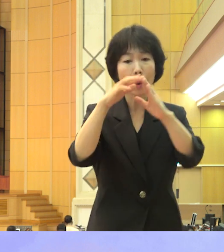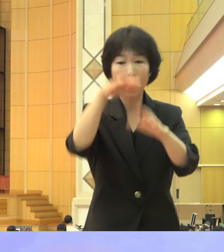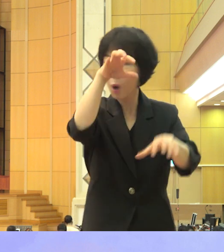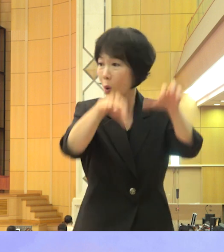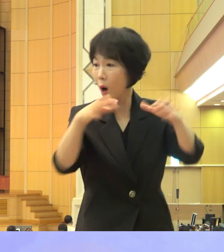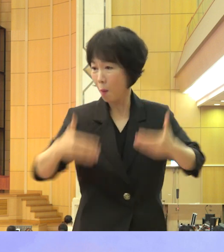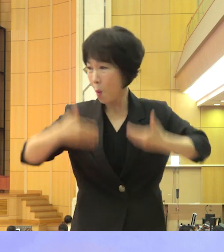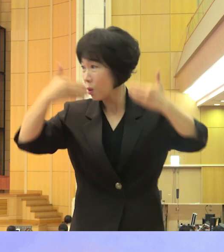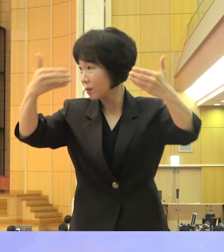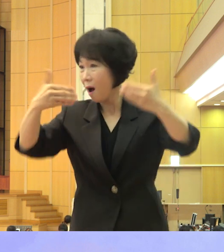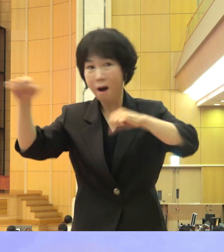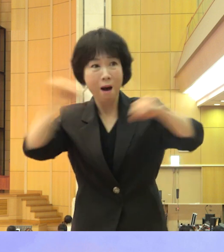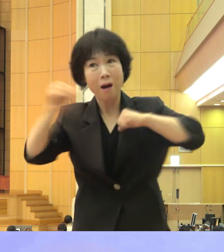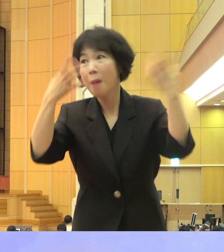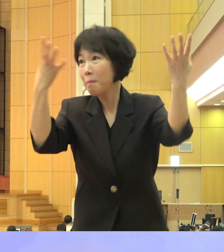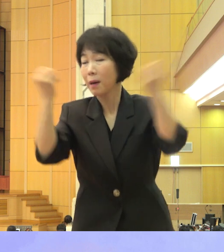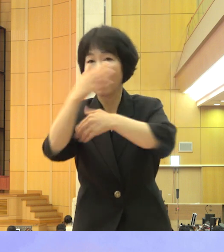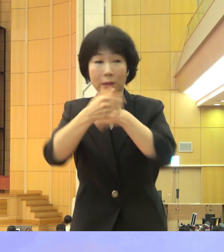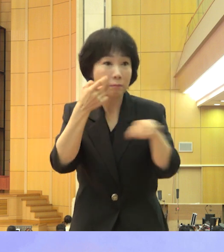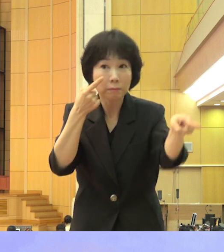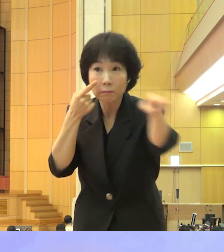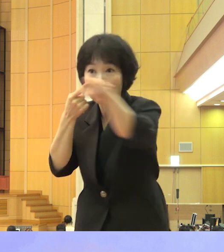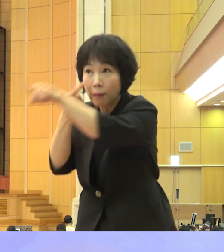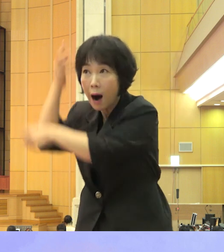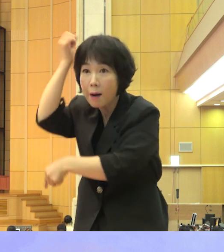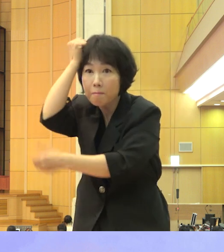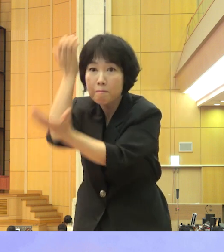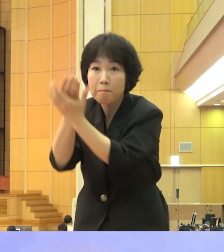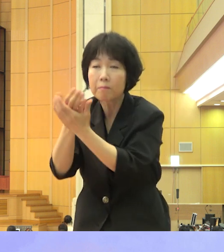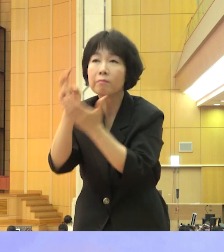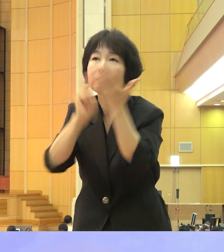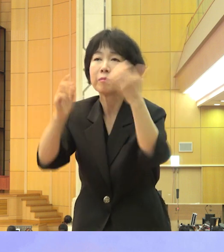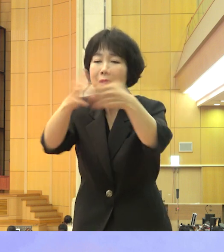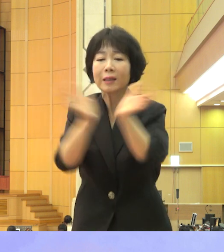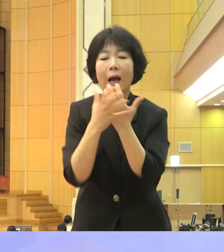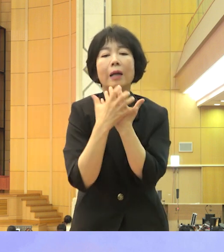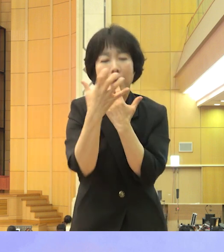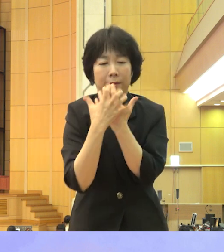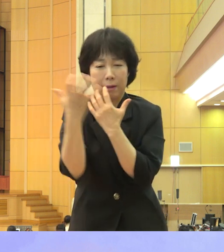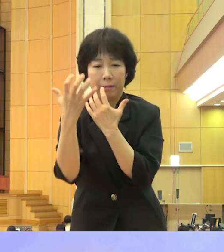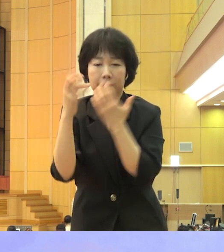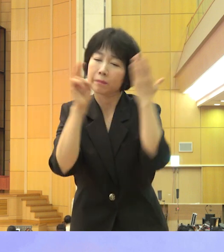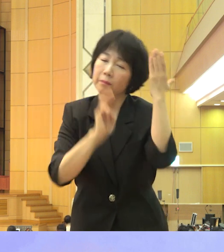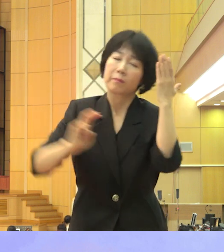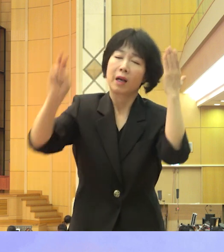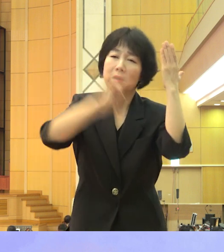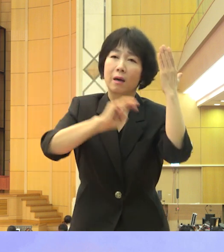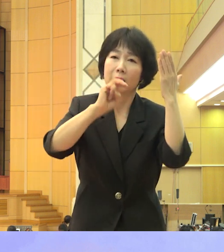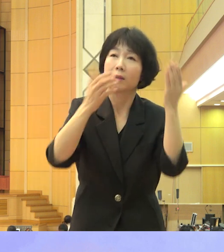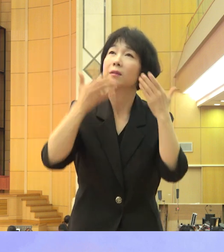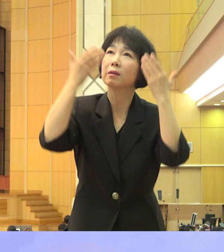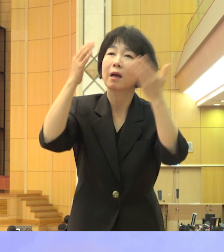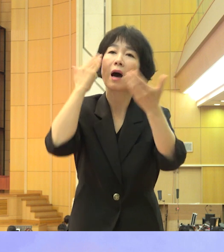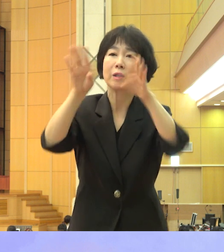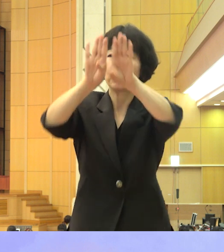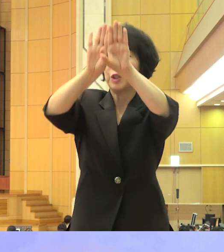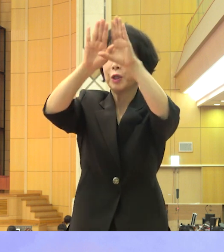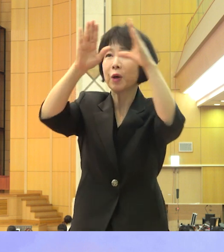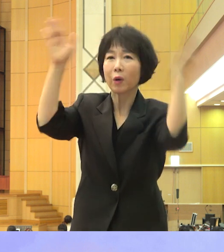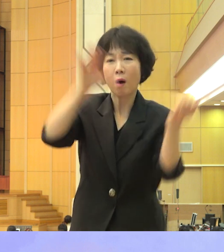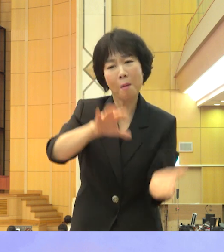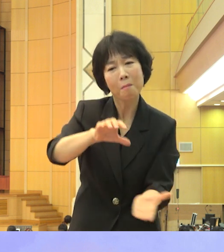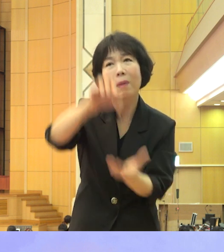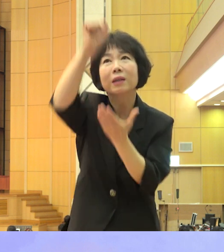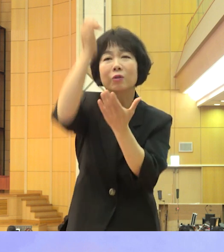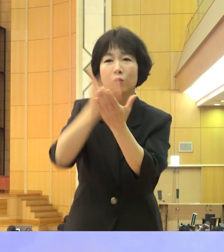봉사하는 아름다운 손길도 주님께서 기억하여 주시고 찬양대 위에 함께해 주셔서 귀한 찬양을 오래 드릴 때 하늘문을 여시고 흠양하여